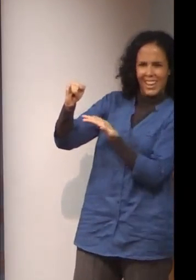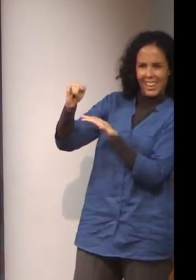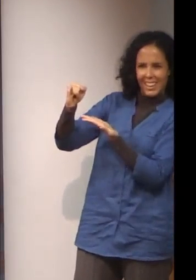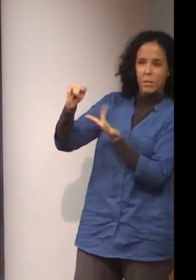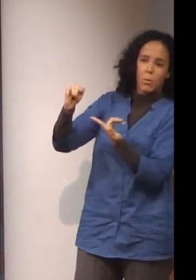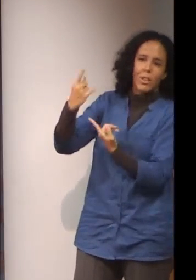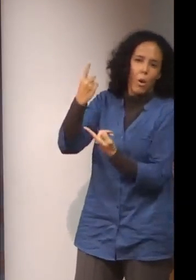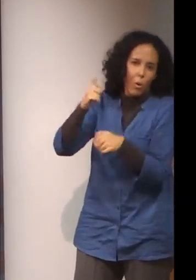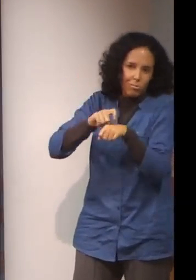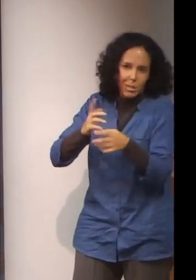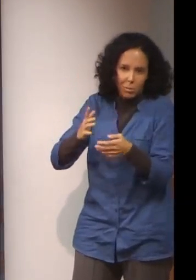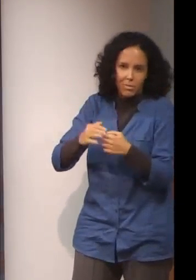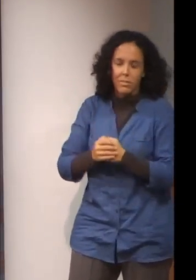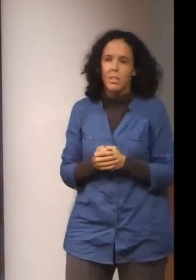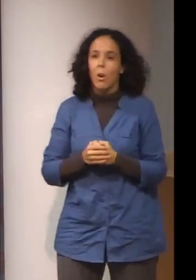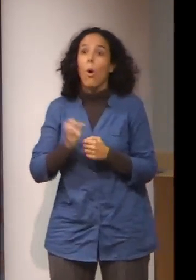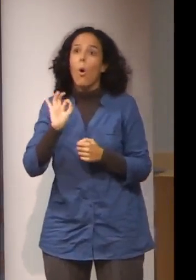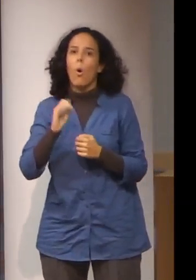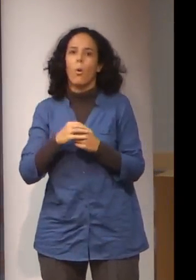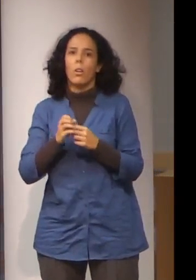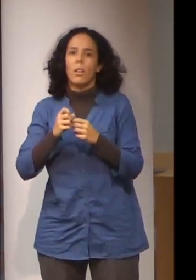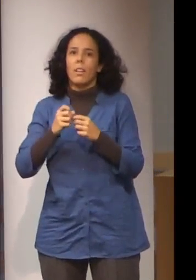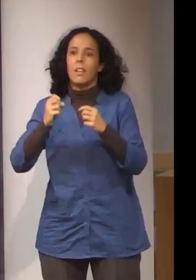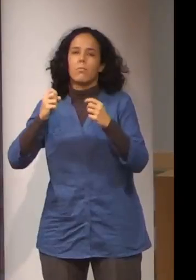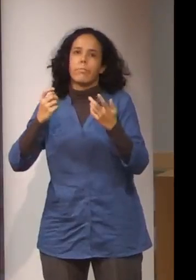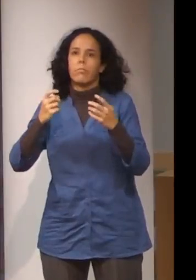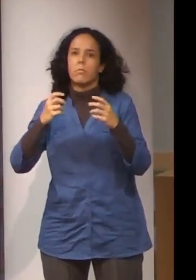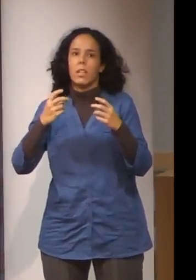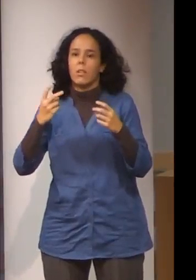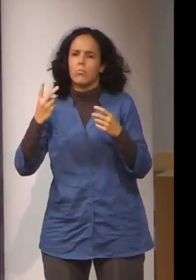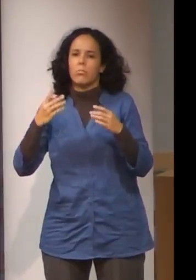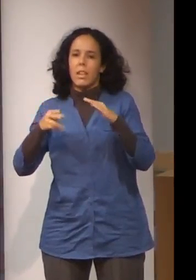esto, mantengo esta configuración, es un tipo,